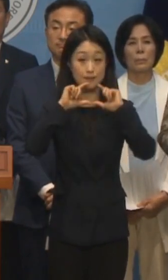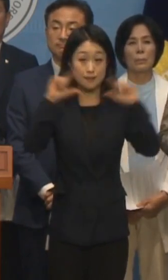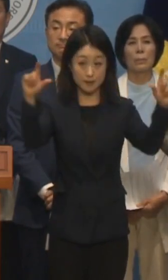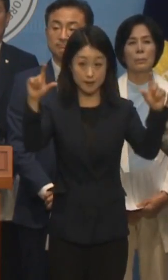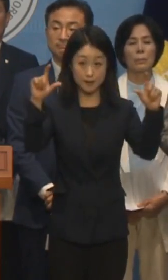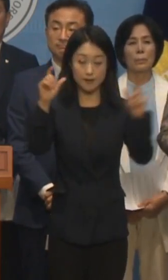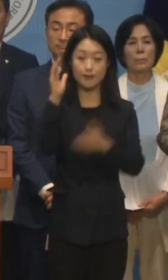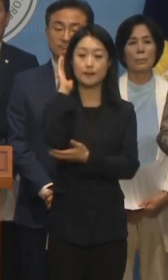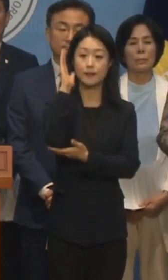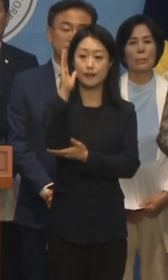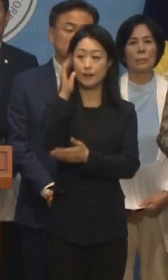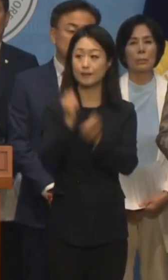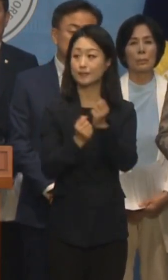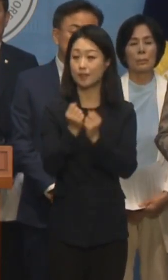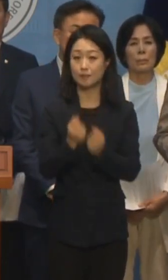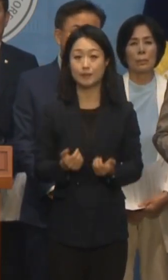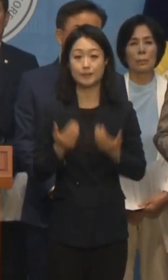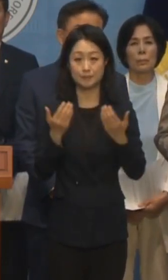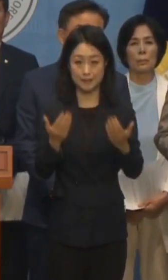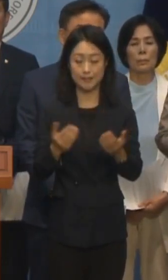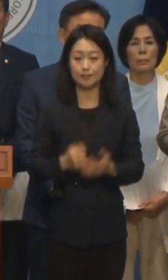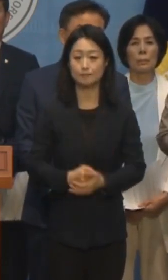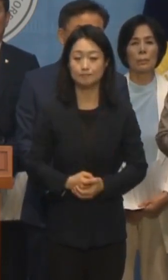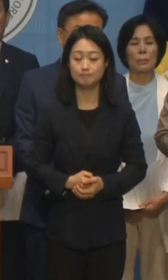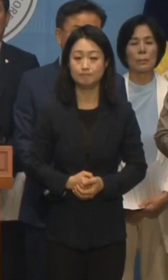성명을 발표하고자 이 자리에 섰습니다.